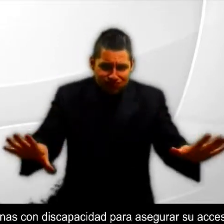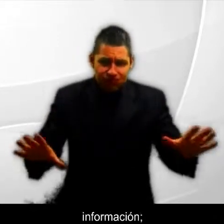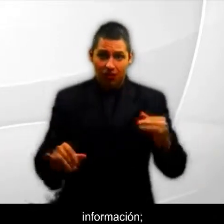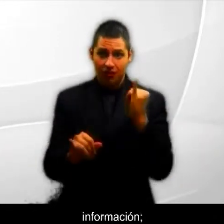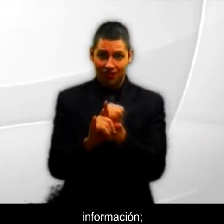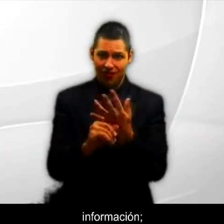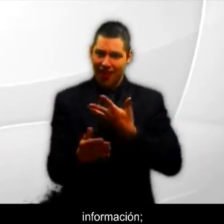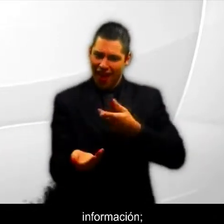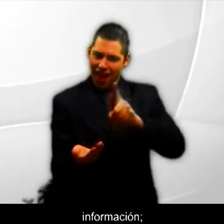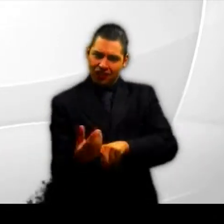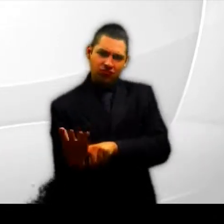información.